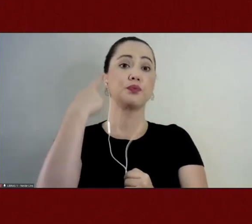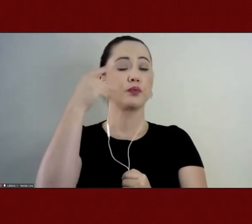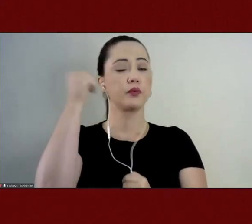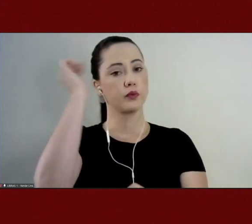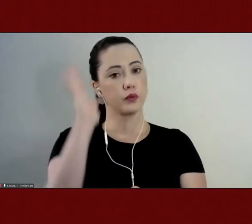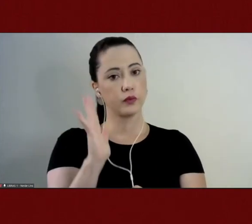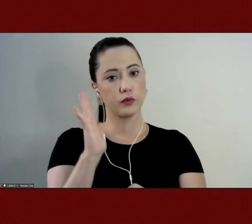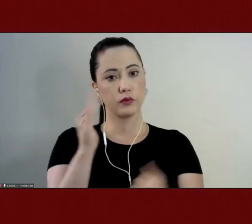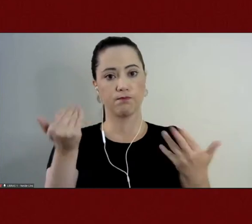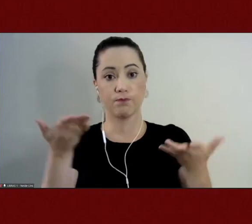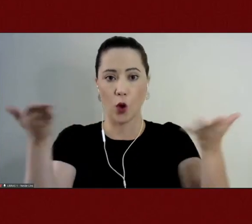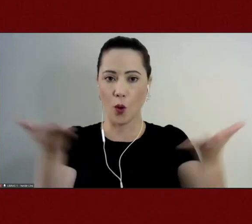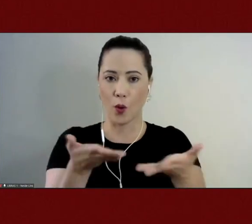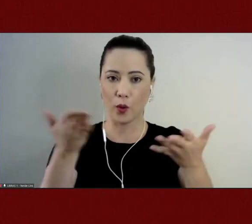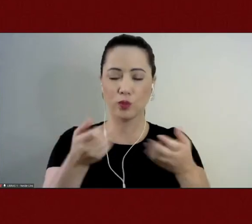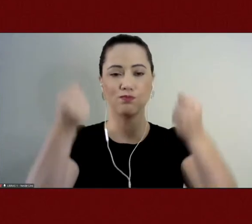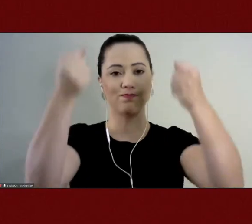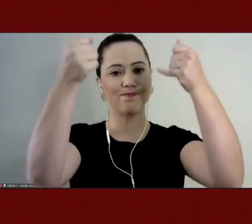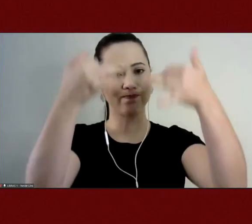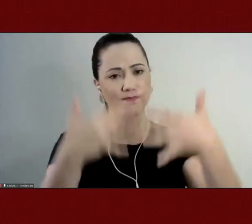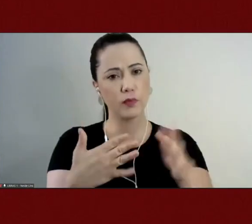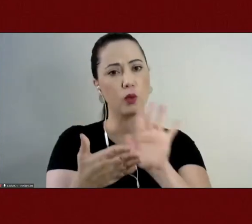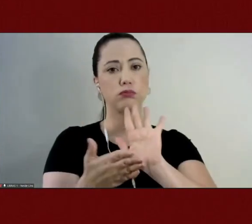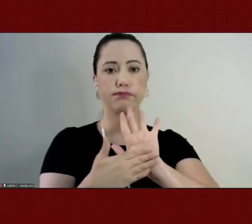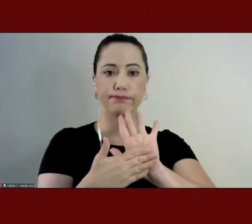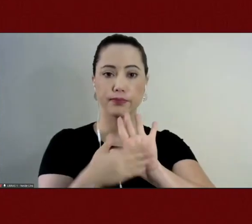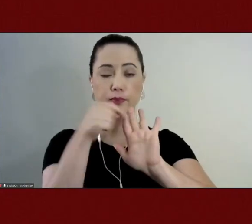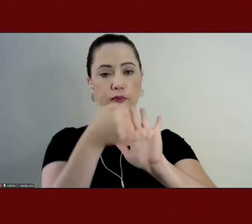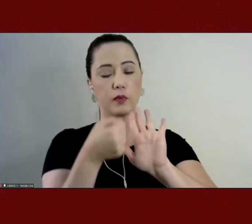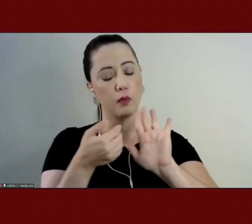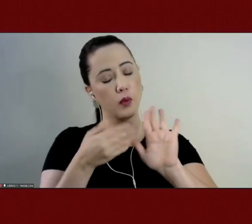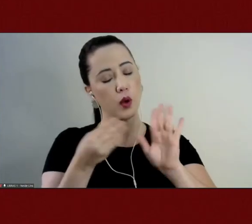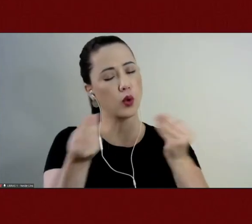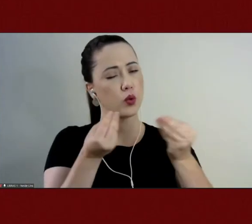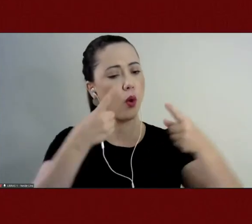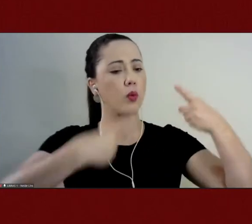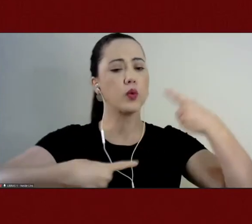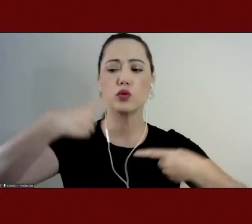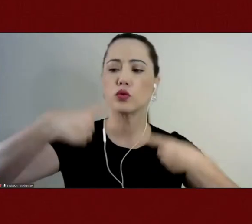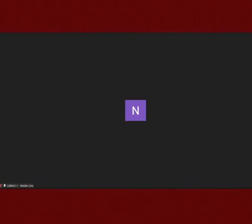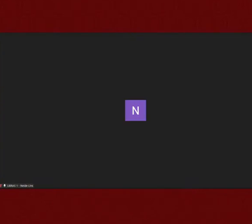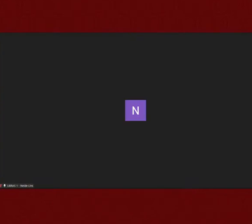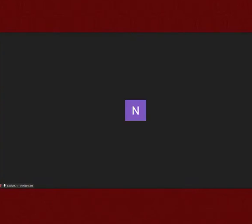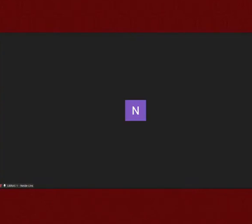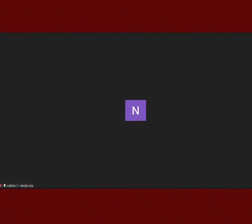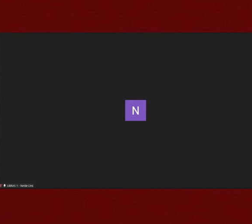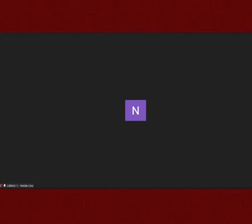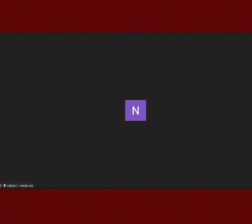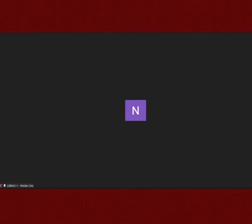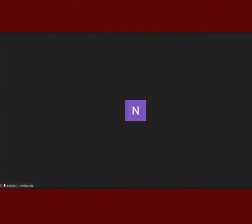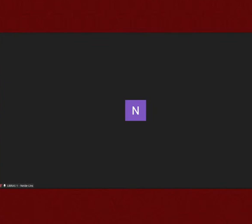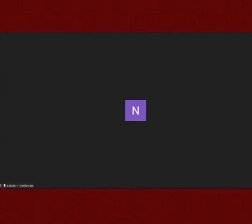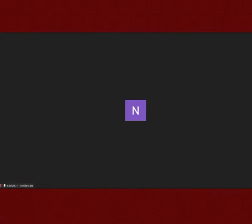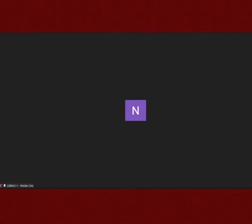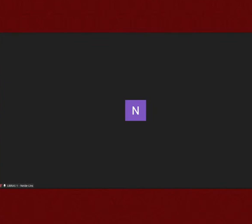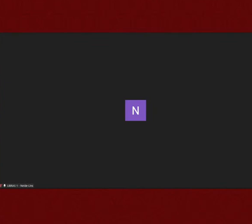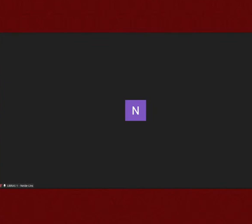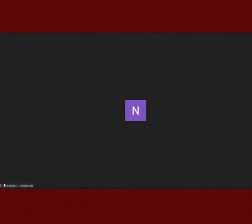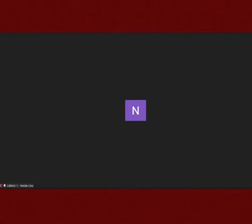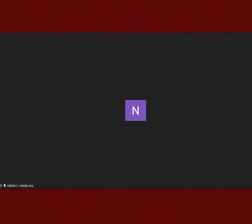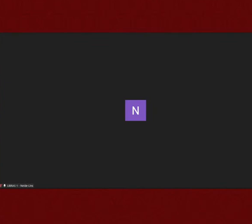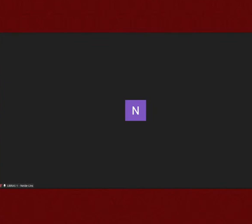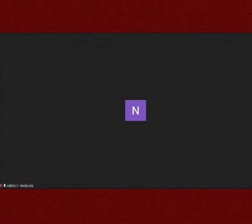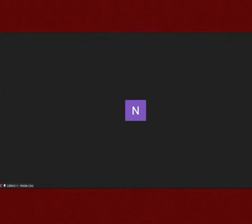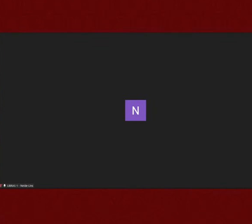O presente seminário propõe-se a discutir a trajetória histórica do partido, desde as